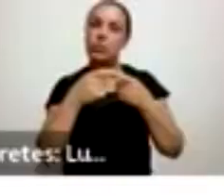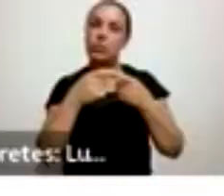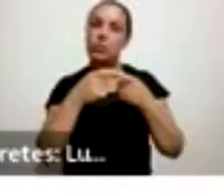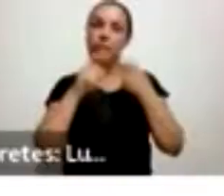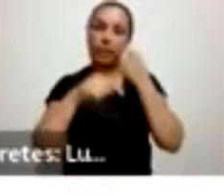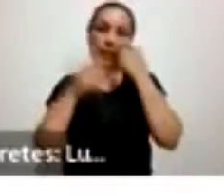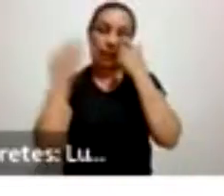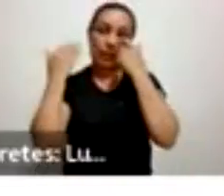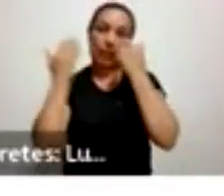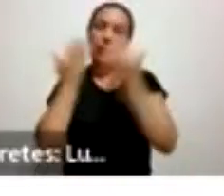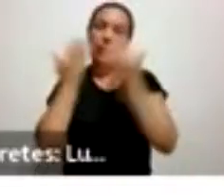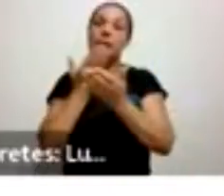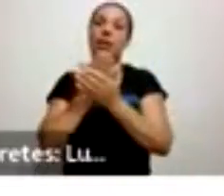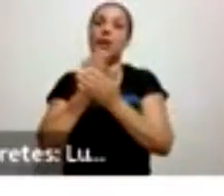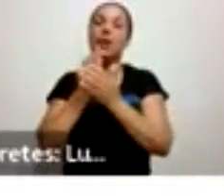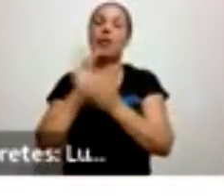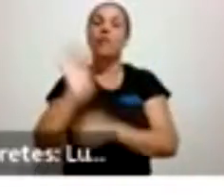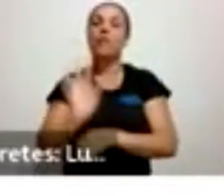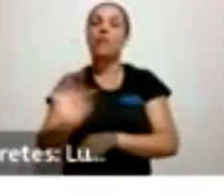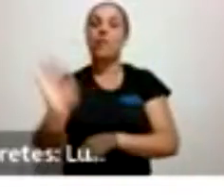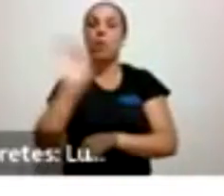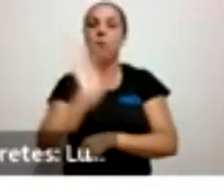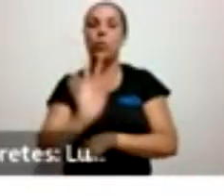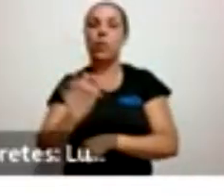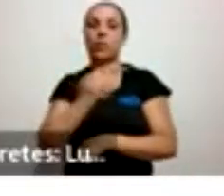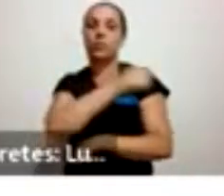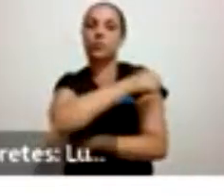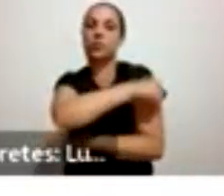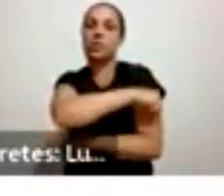pela Faculdade Hélio Alonso, no Rio de Janeiro,